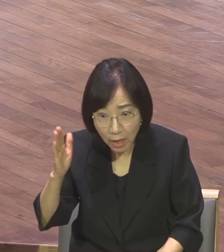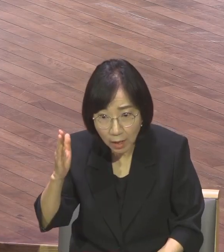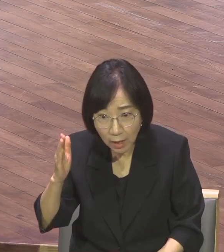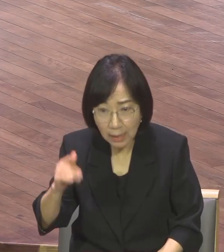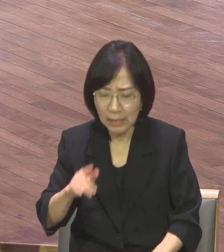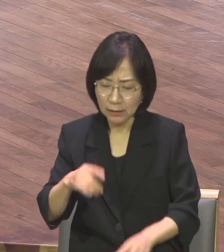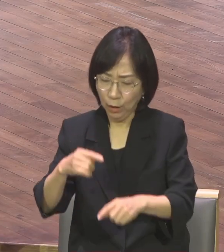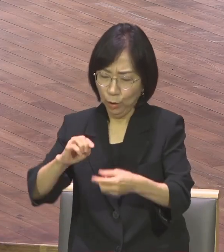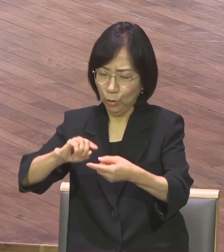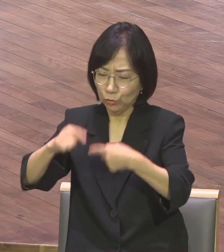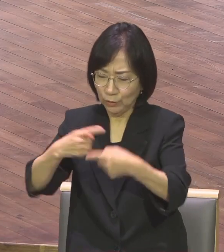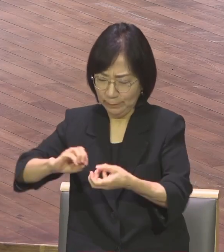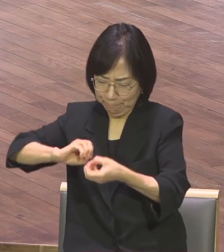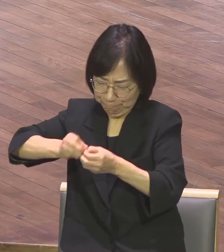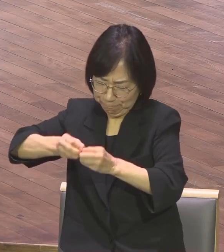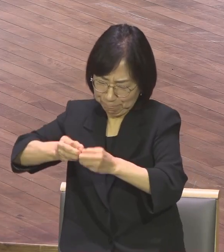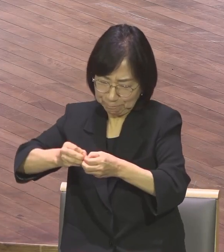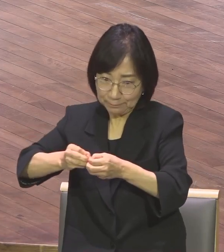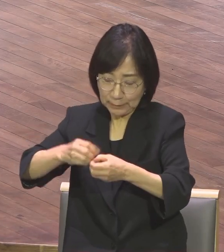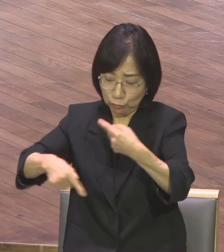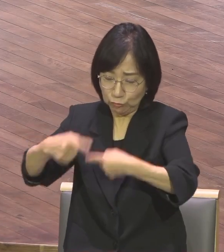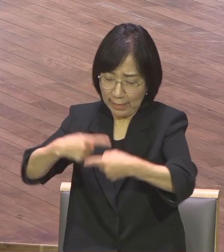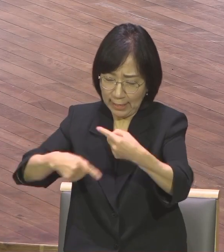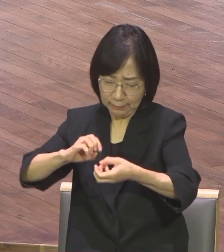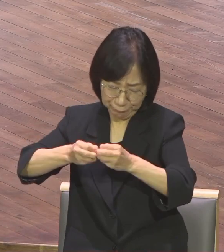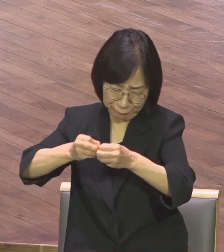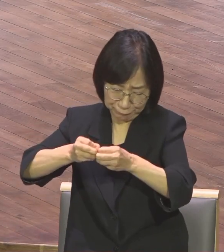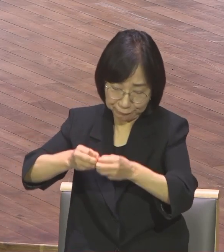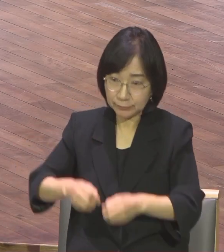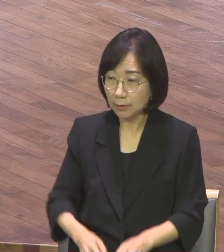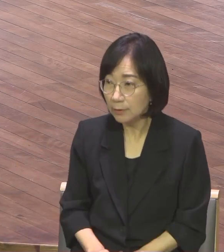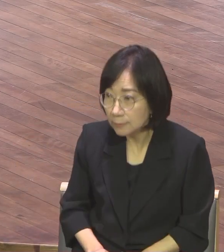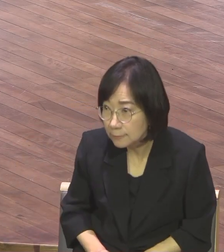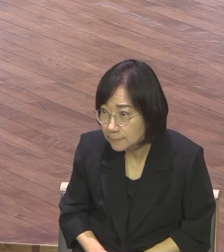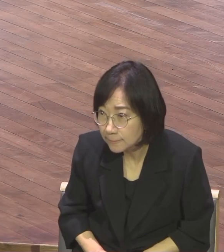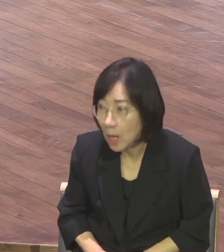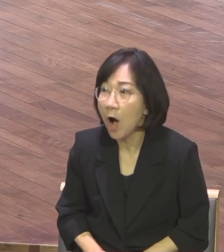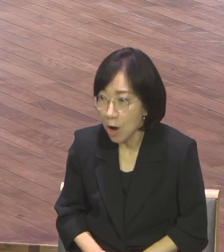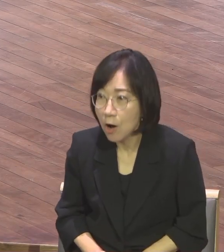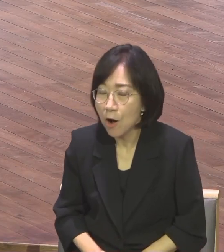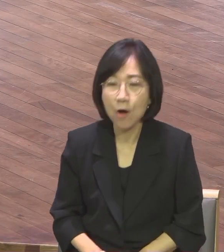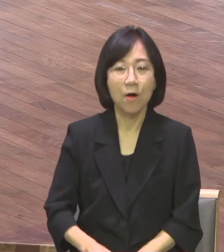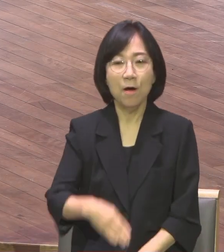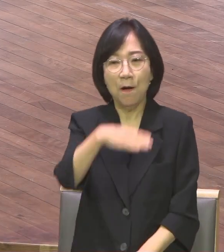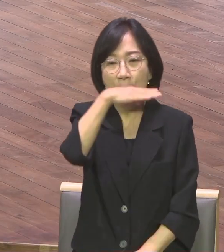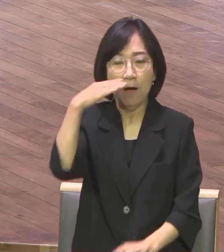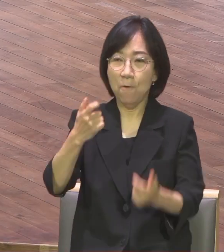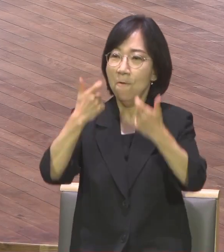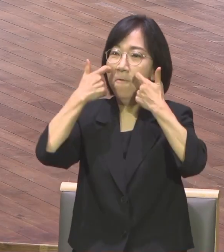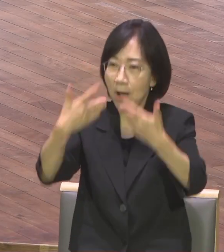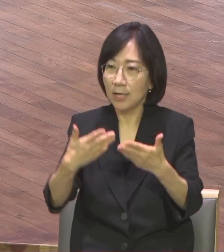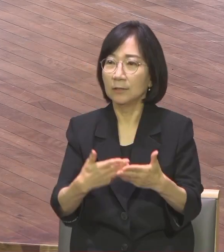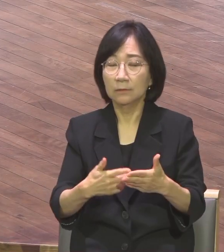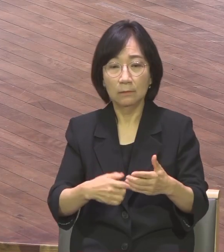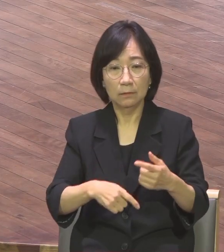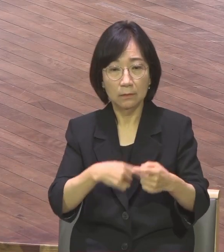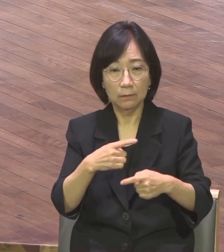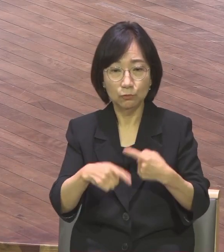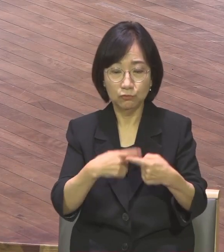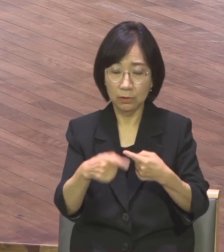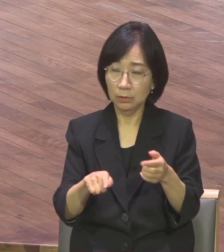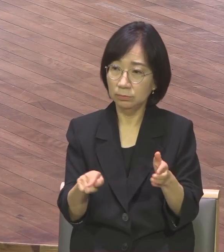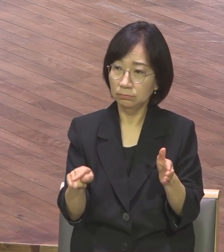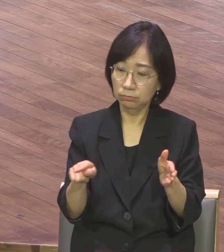맞잖아요. 완전 억지지요. 자신이 개떡같이 그렇게 말해놓고 어떻게 찰떡같이 알아들을 수 있느냐는